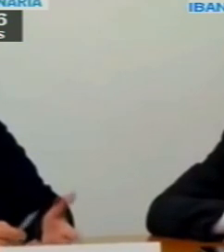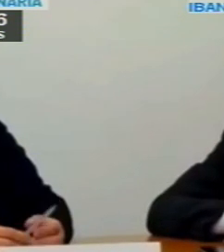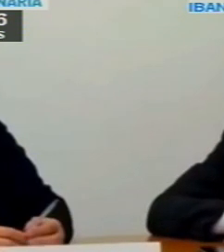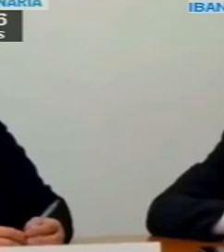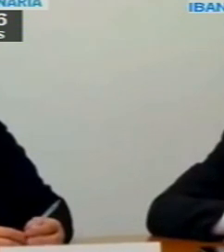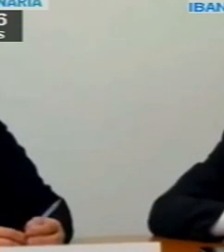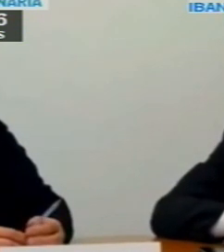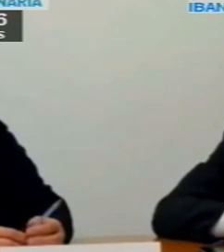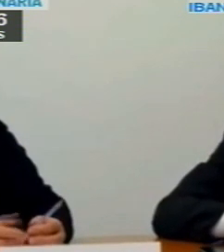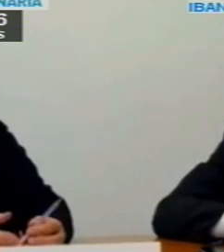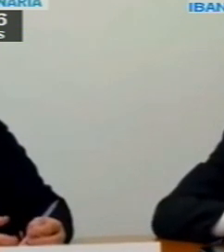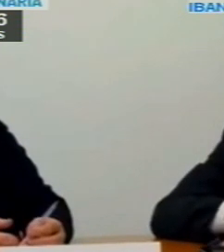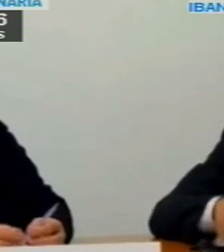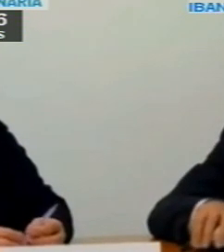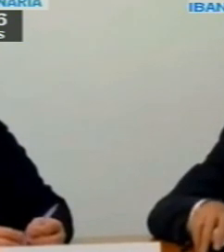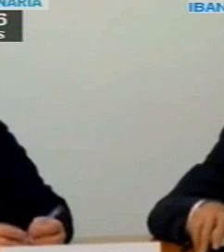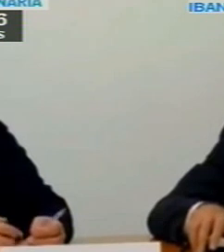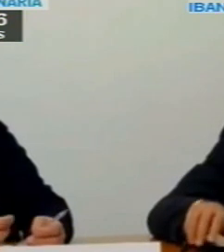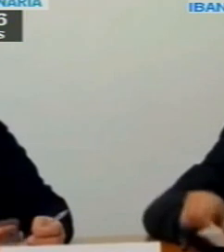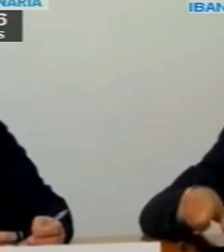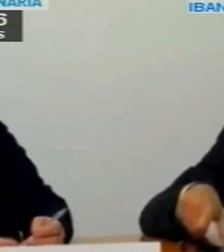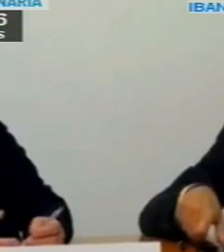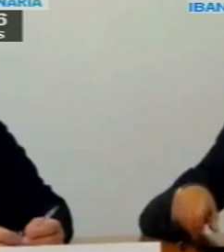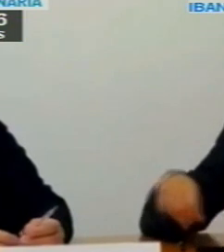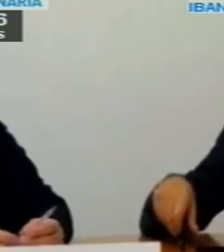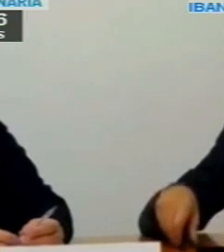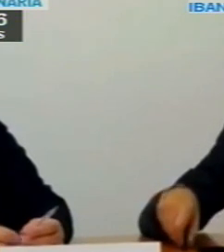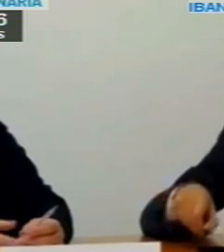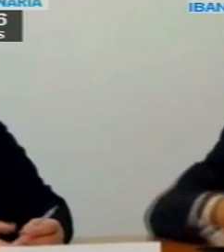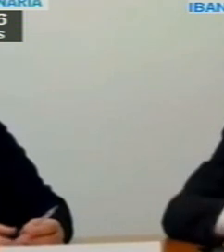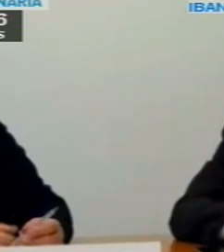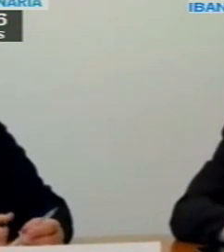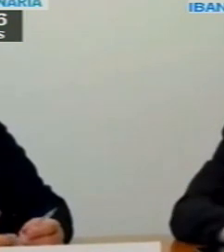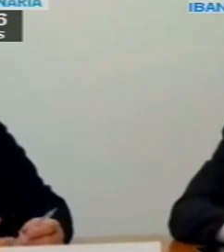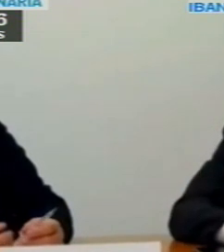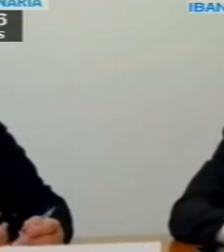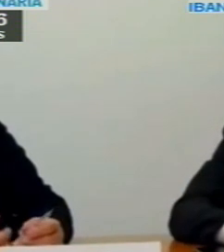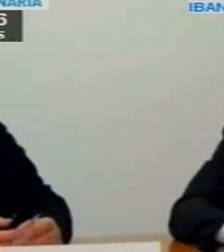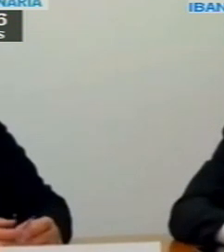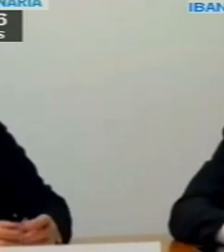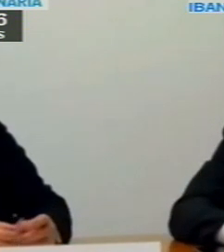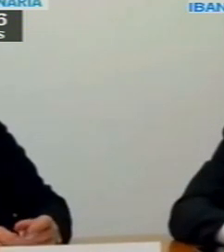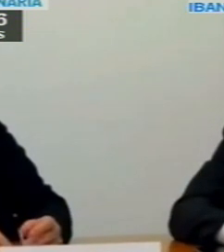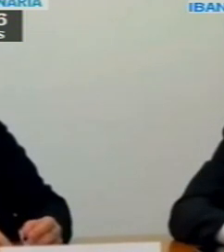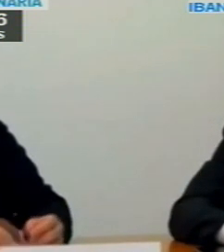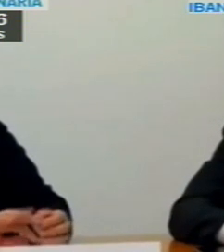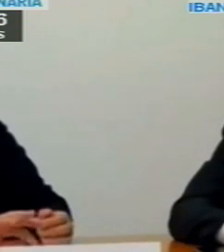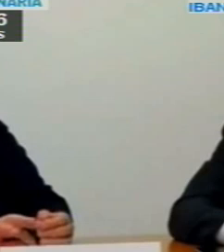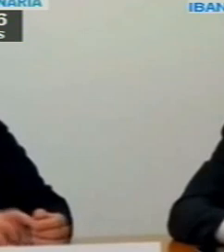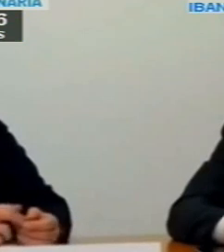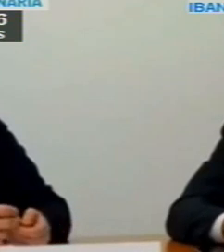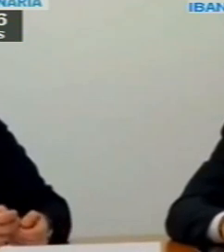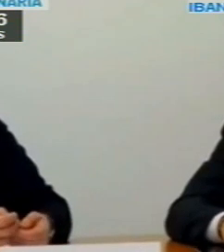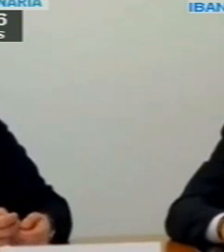altro tassello importante, perché ha un accesso comunque separato dall'esterno, quindi tutela, che